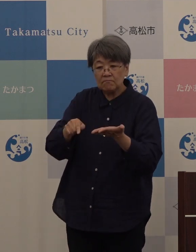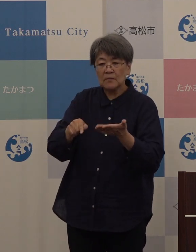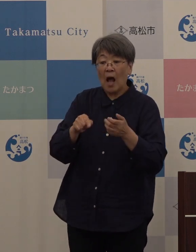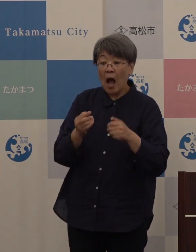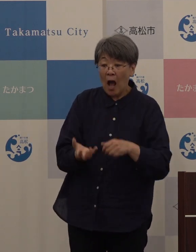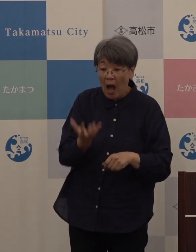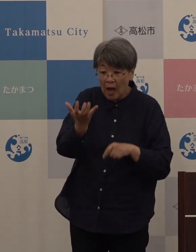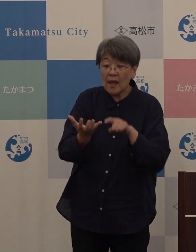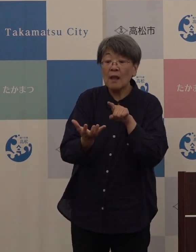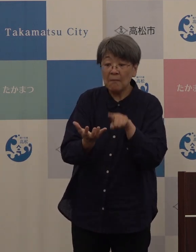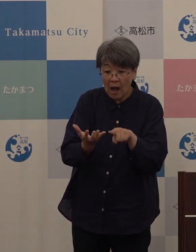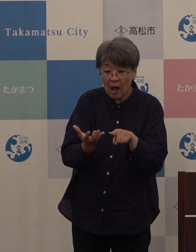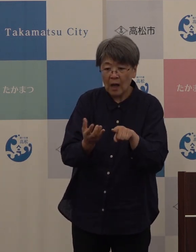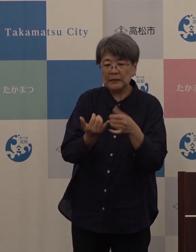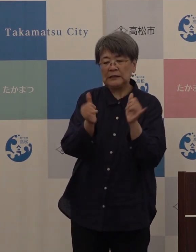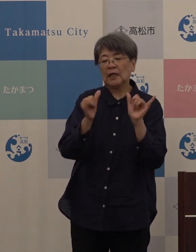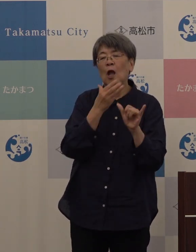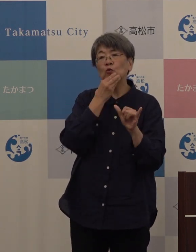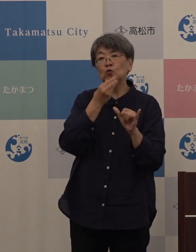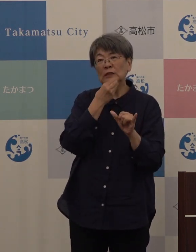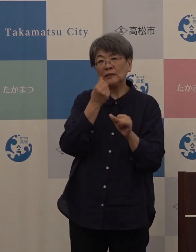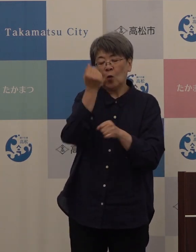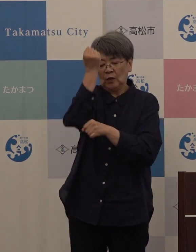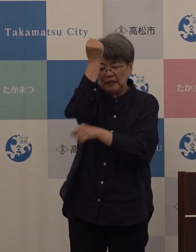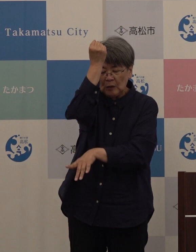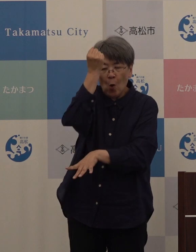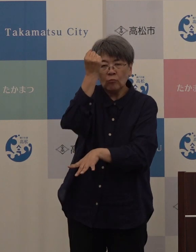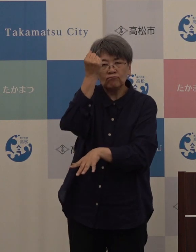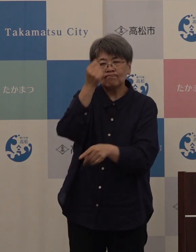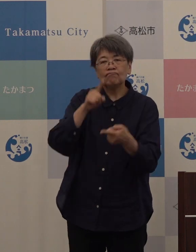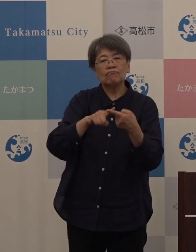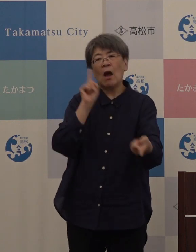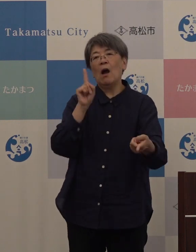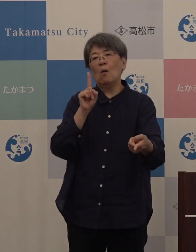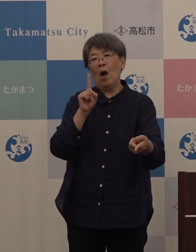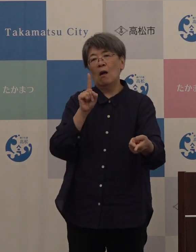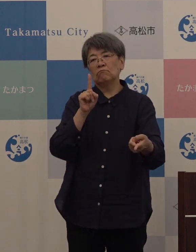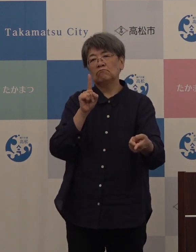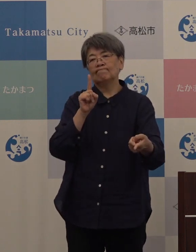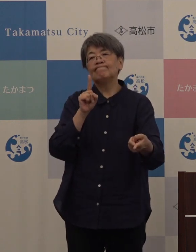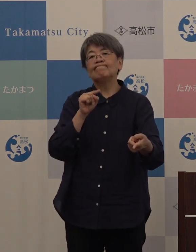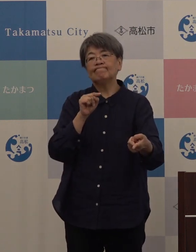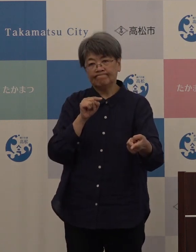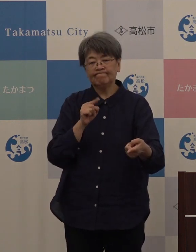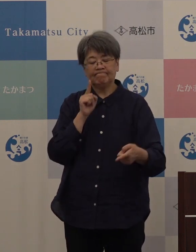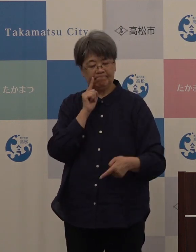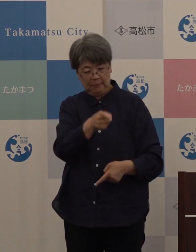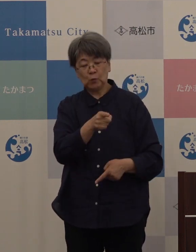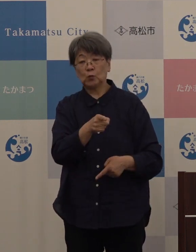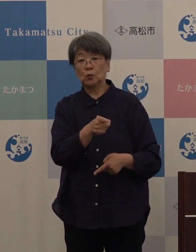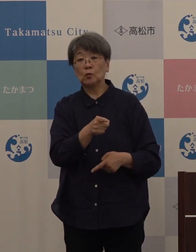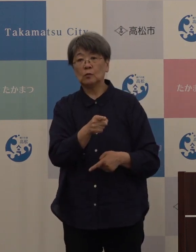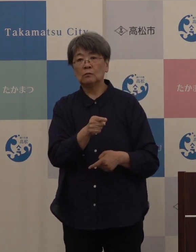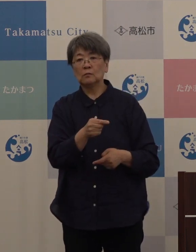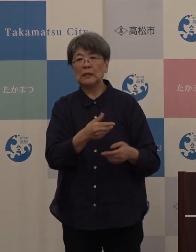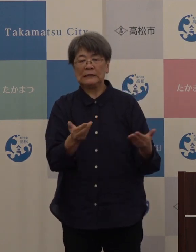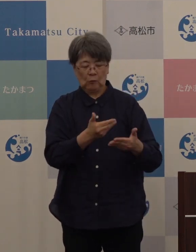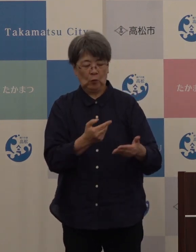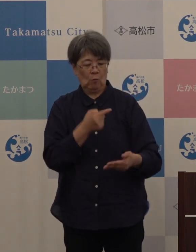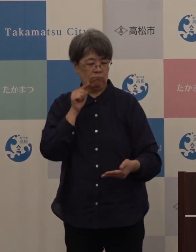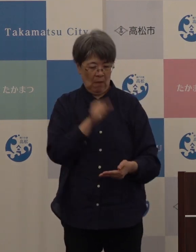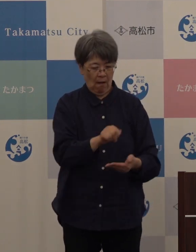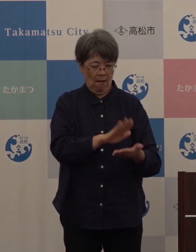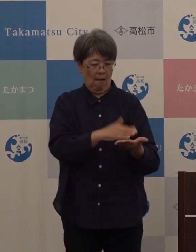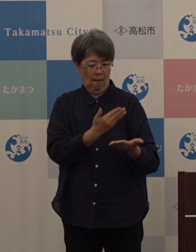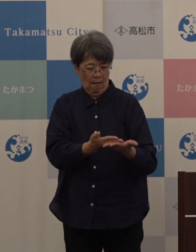することでございますので、その辺については業務改善勧告といったような検討も行ってまいりたいというふうに思っております。